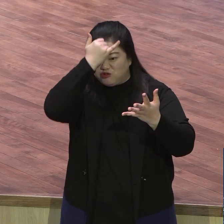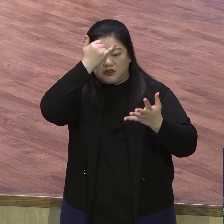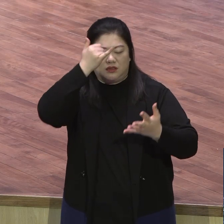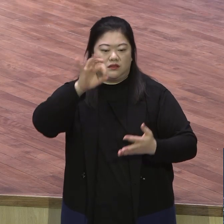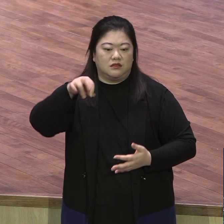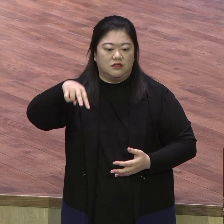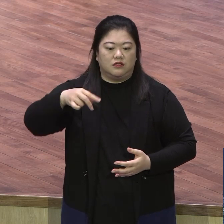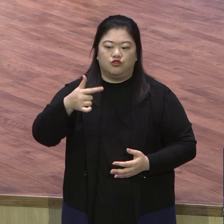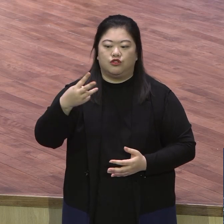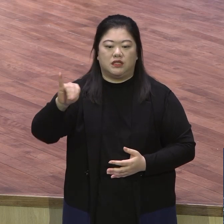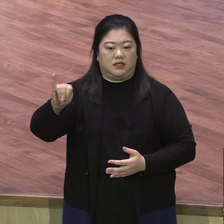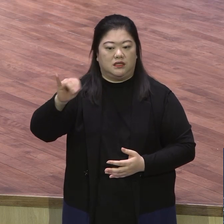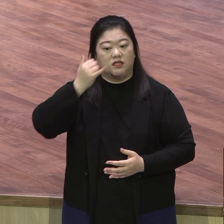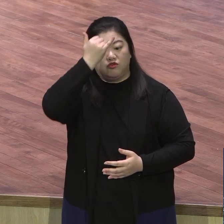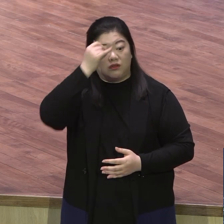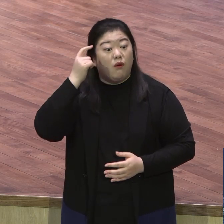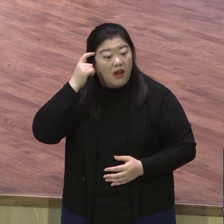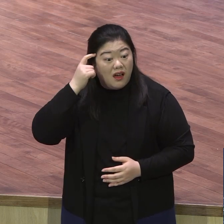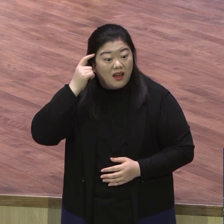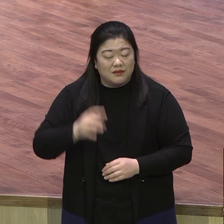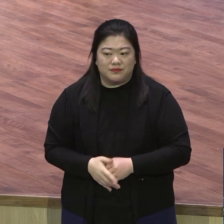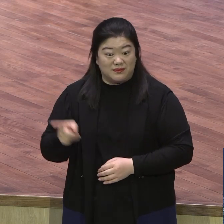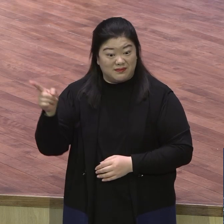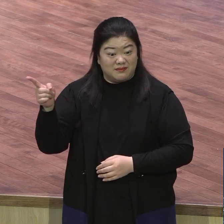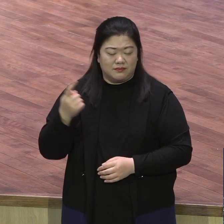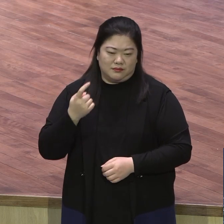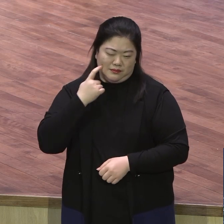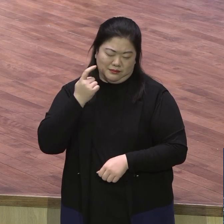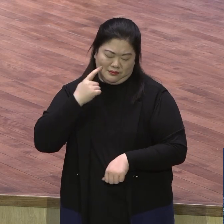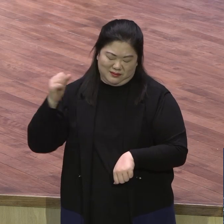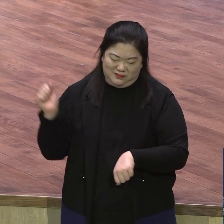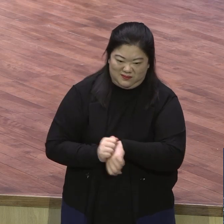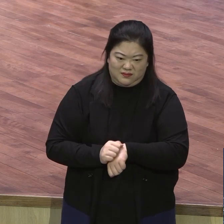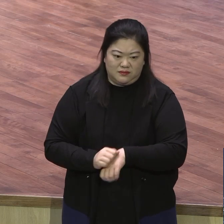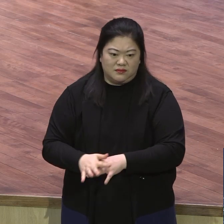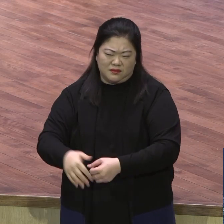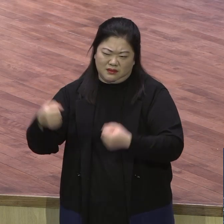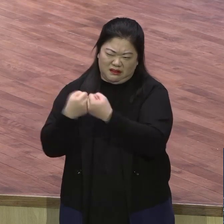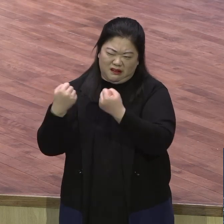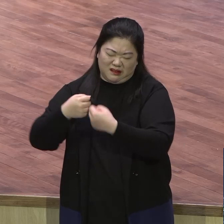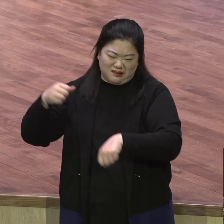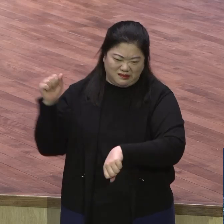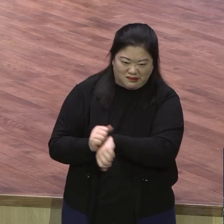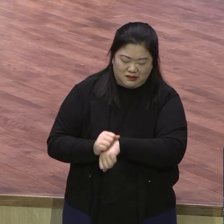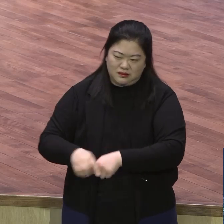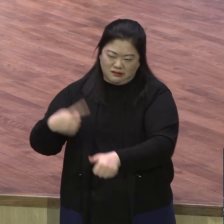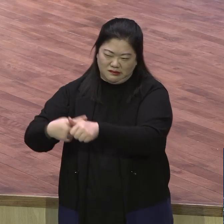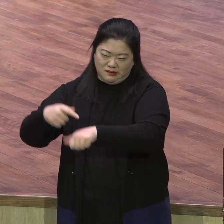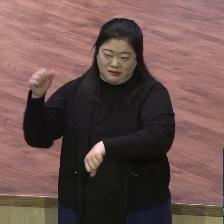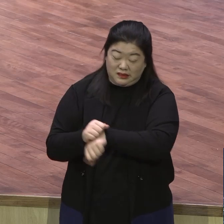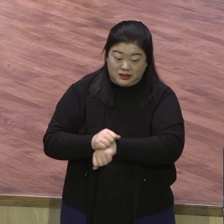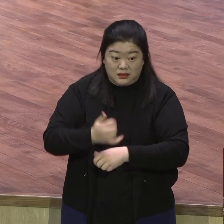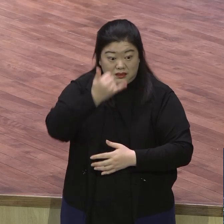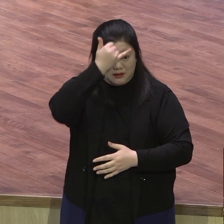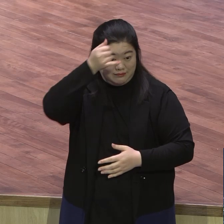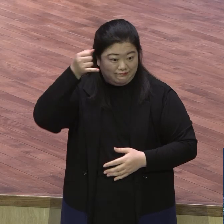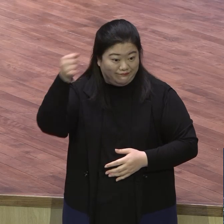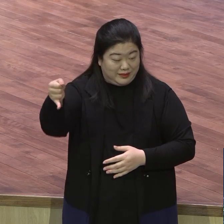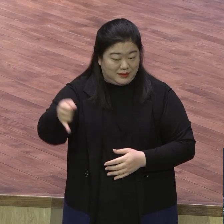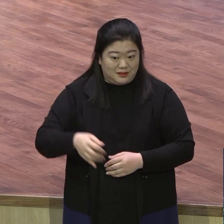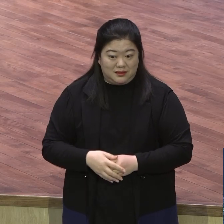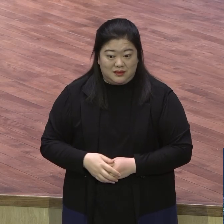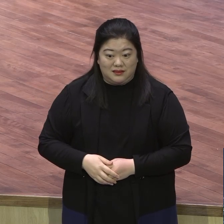과목인데 그 원인은 뭐냐? 거짓말하고 싸움 잘하고 욕설 잘하기 때문에 윤리에는